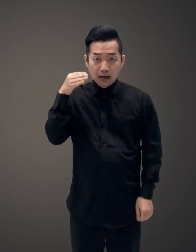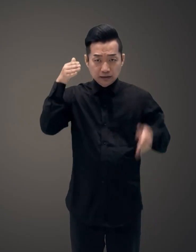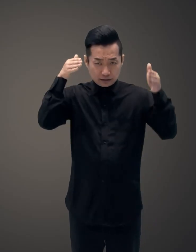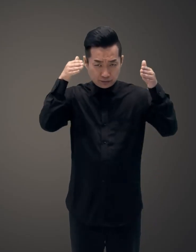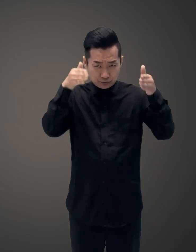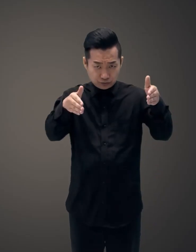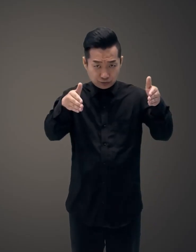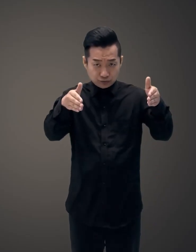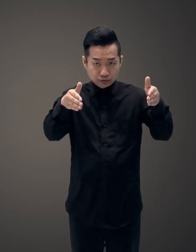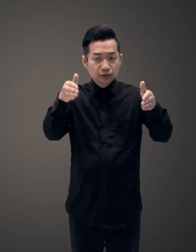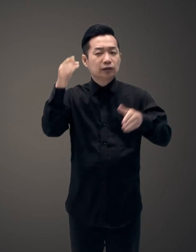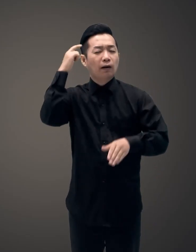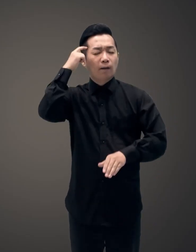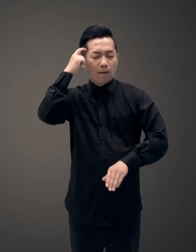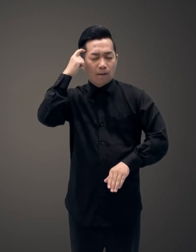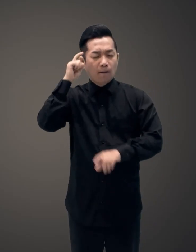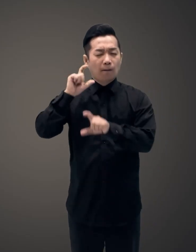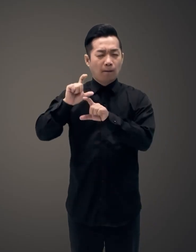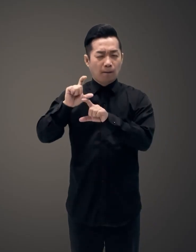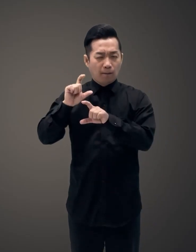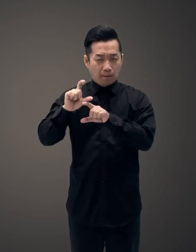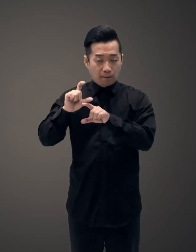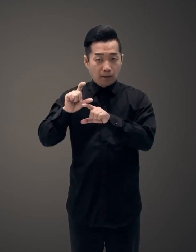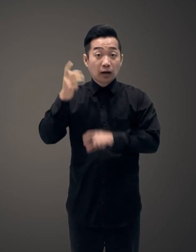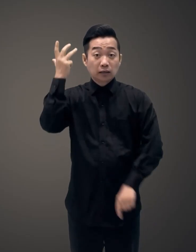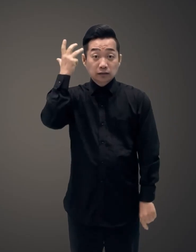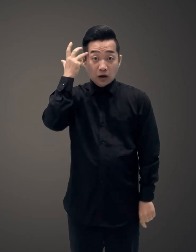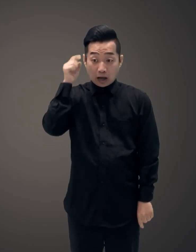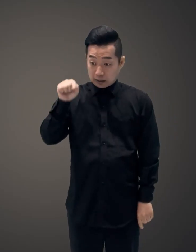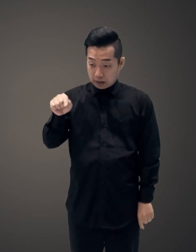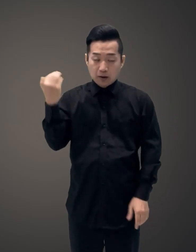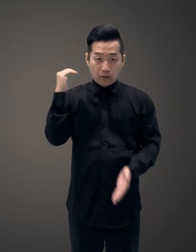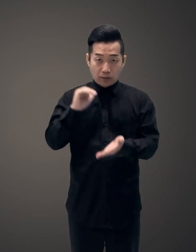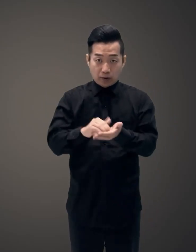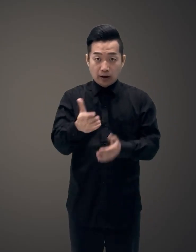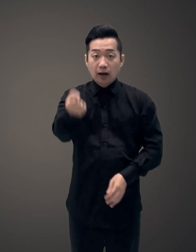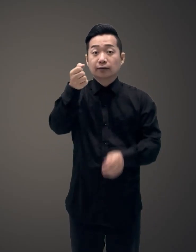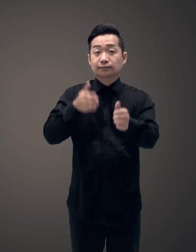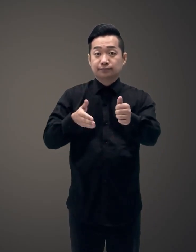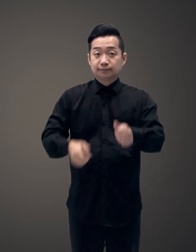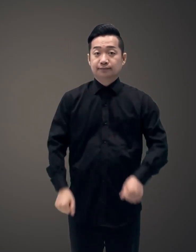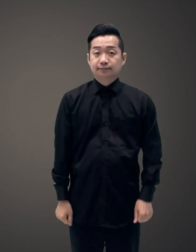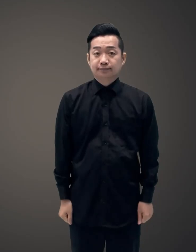제대로 주의를 기울여 집중하는 사유를 철학에서 되찾아보자.